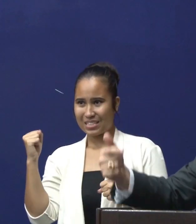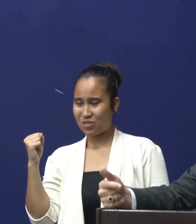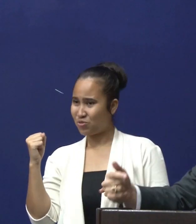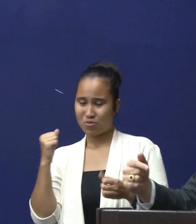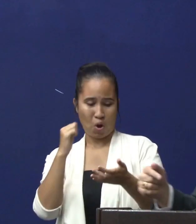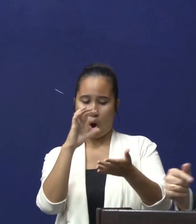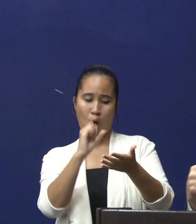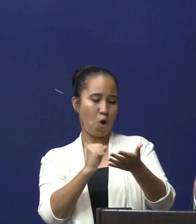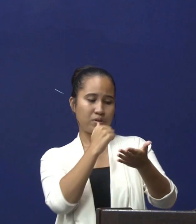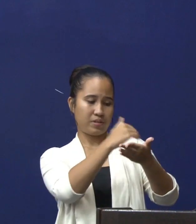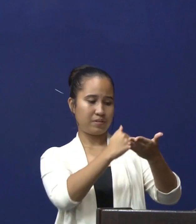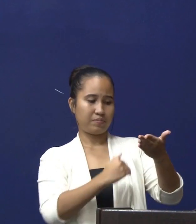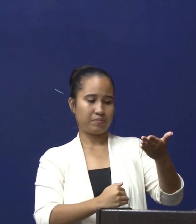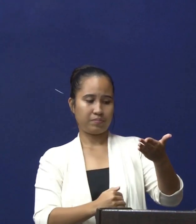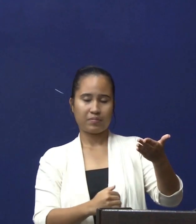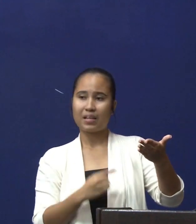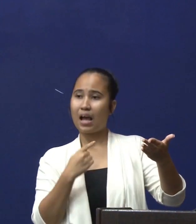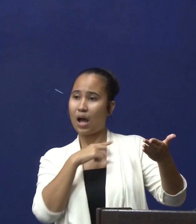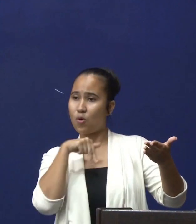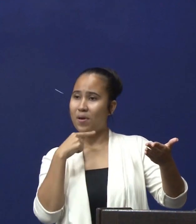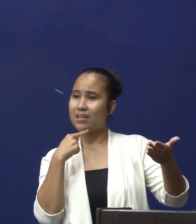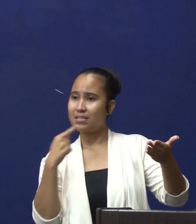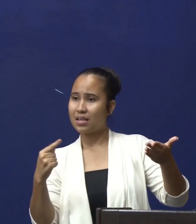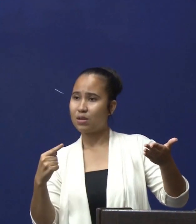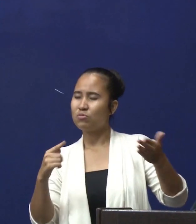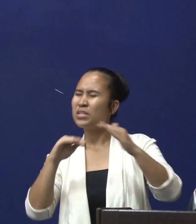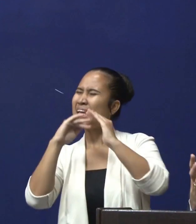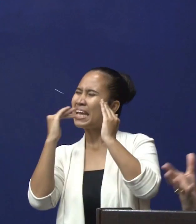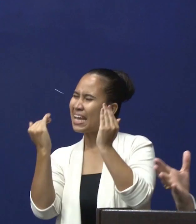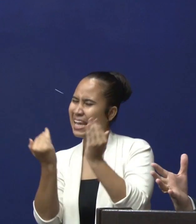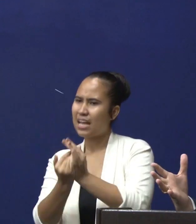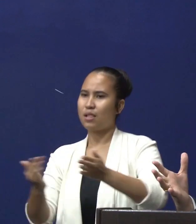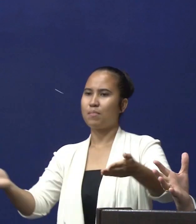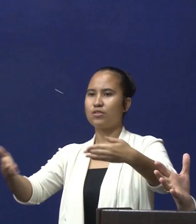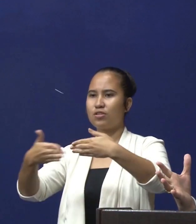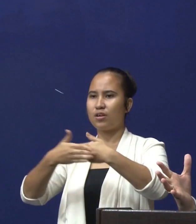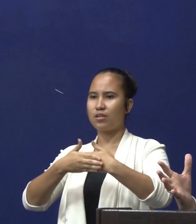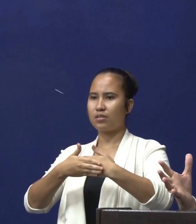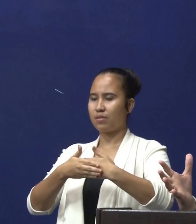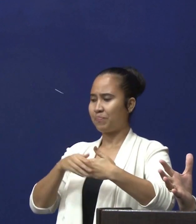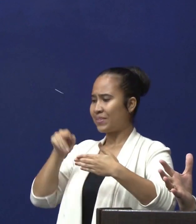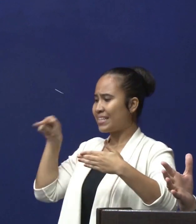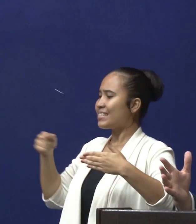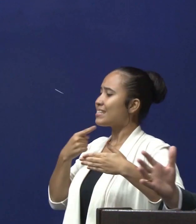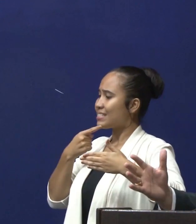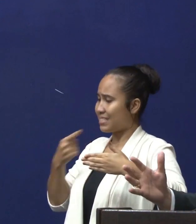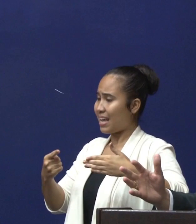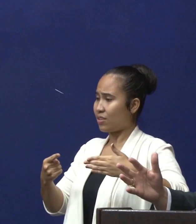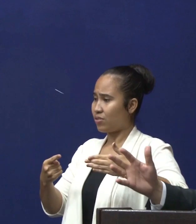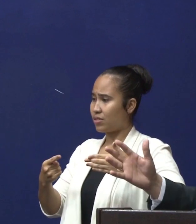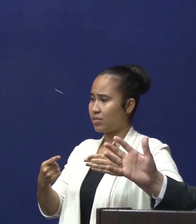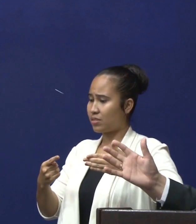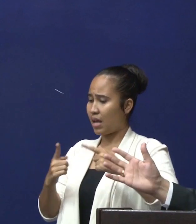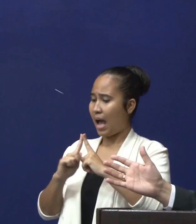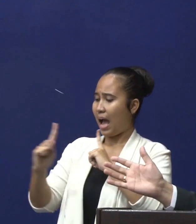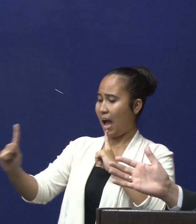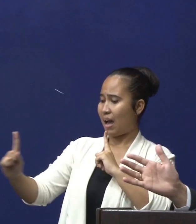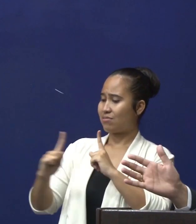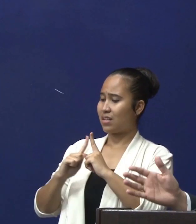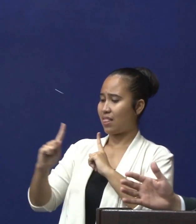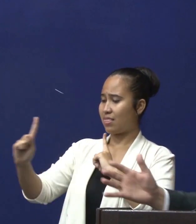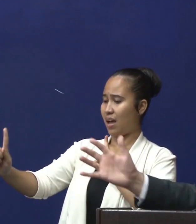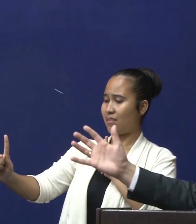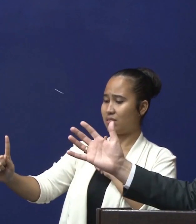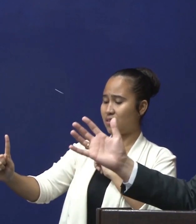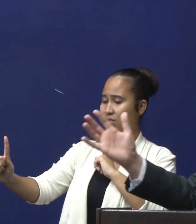gaan het helemaal moeten sluiten, want wij hebben niet het vertrouwen. U zegt ons wel, mensen houden afstand, er gaan meer belaten,